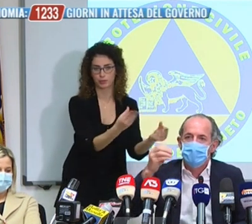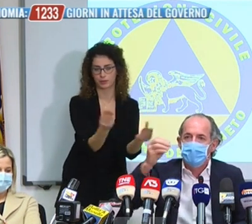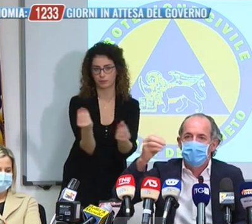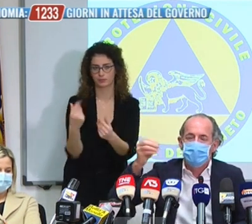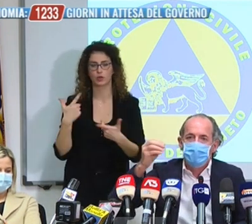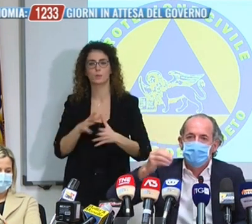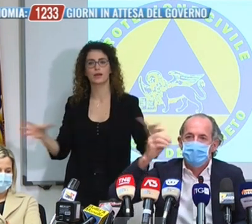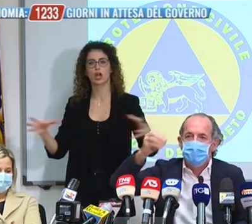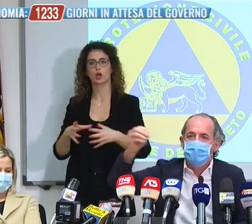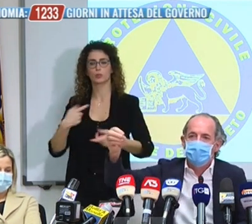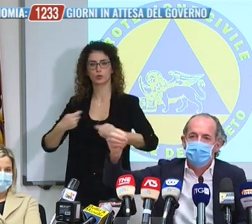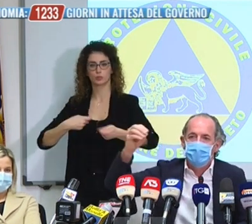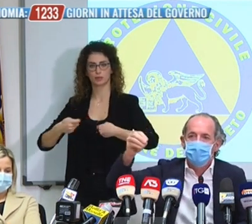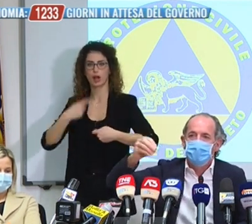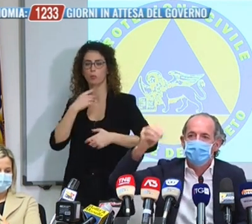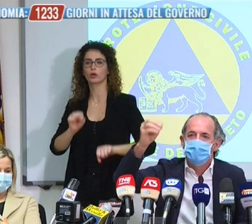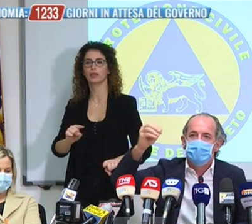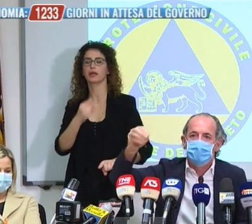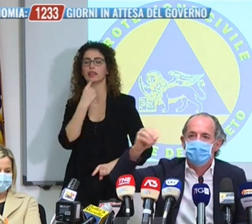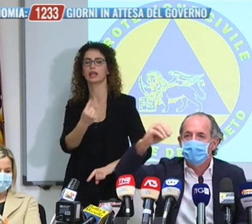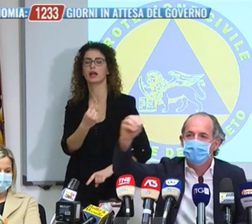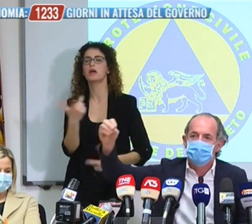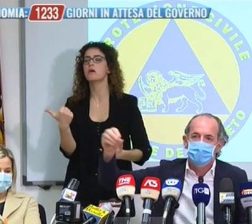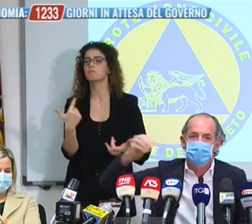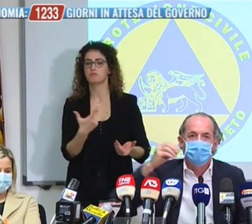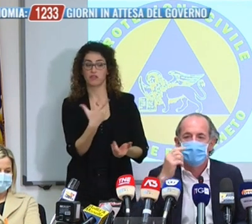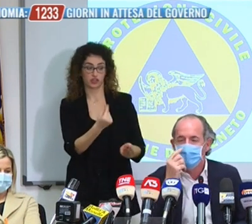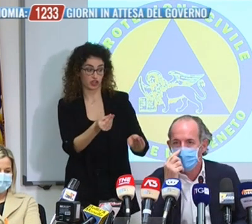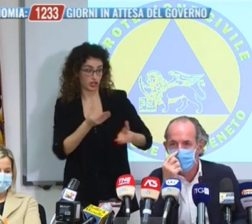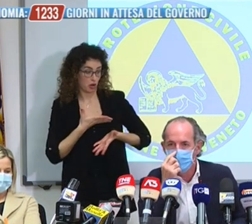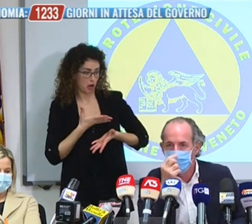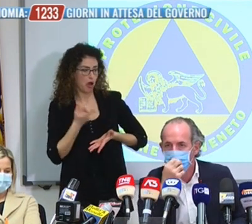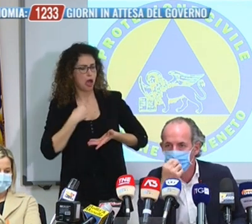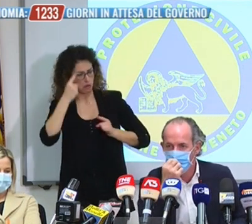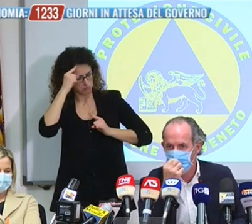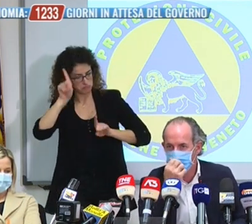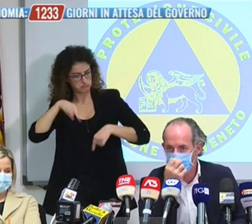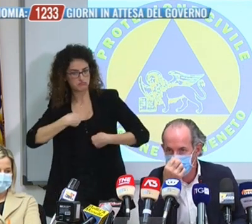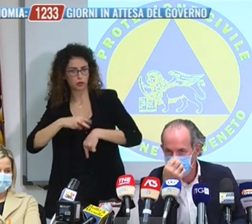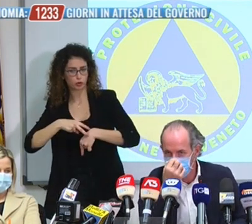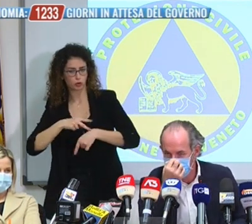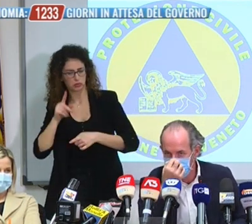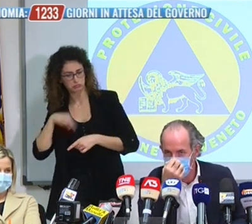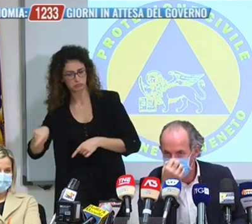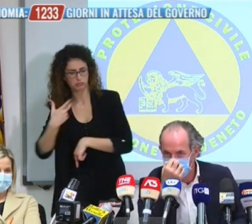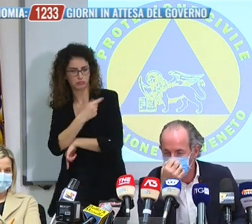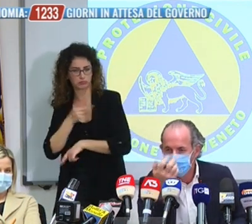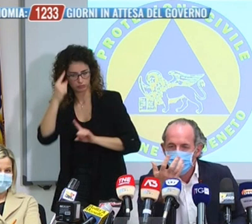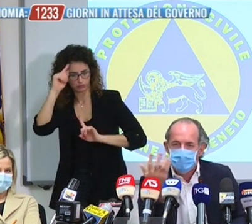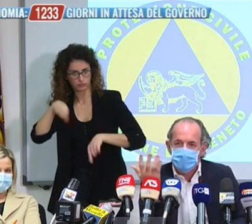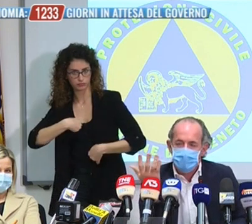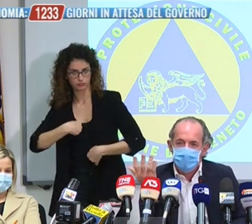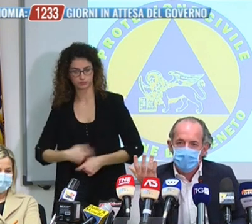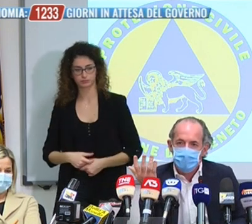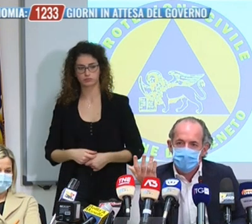che è i supermercati potrebbe decidere datemi le dosi e io vi garantisco il giro con un medico nelle mie